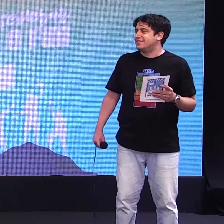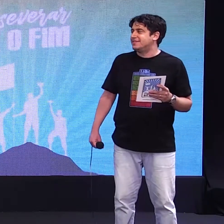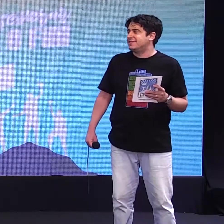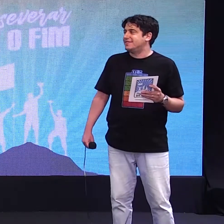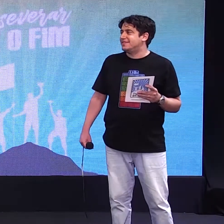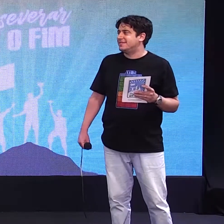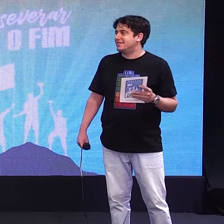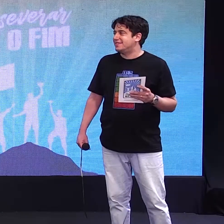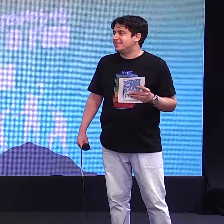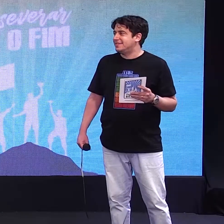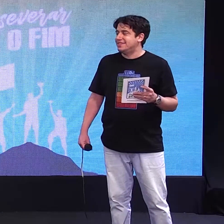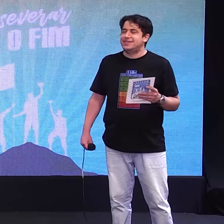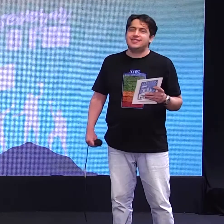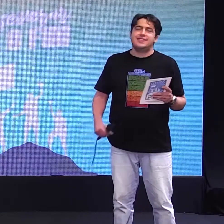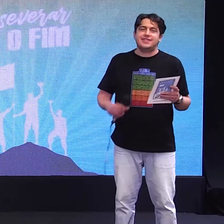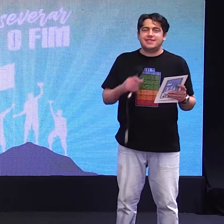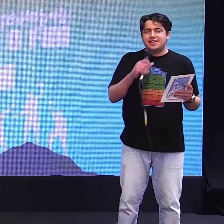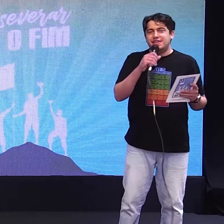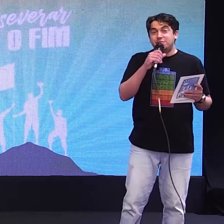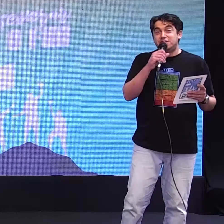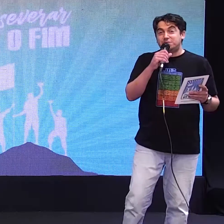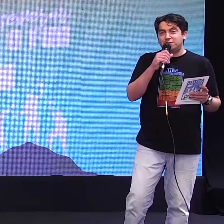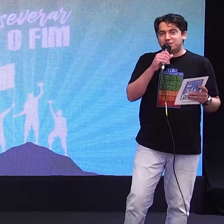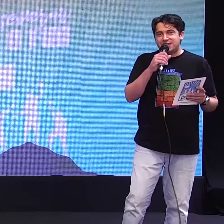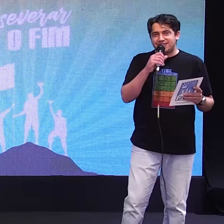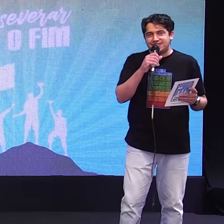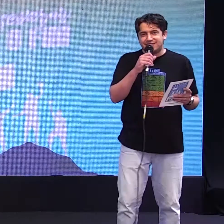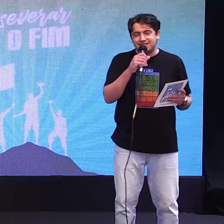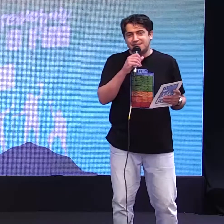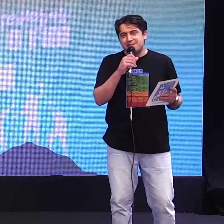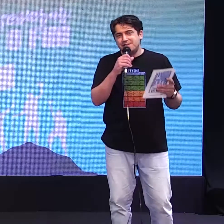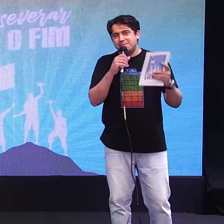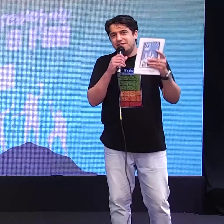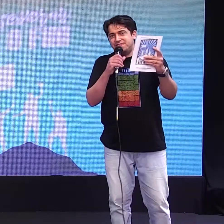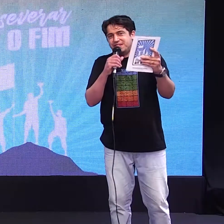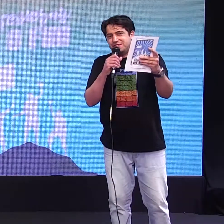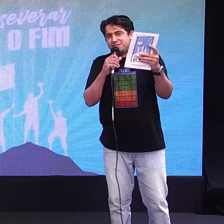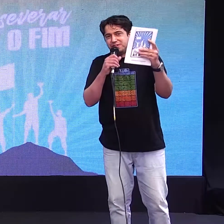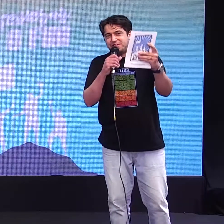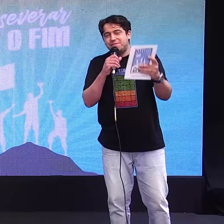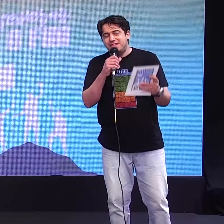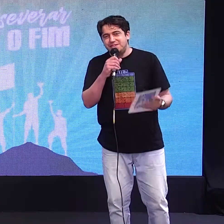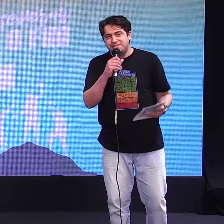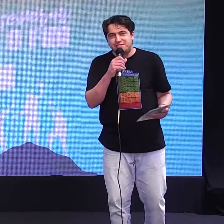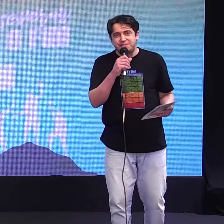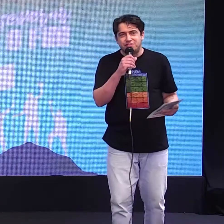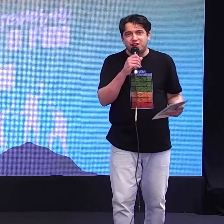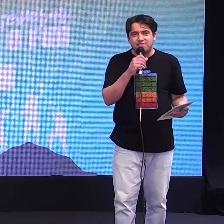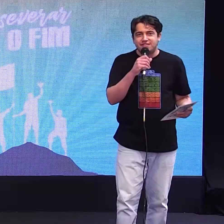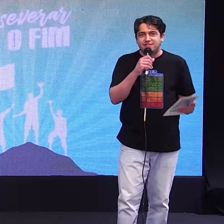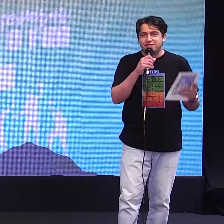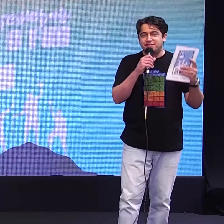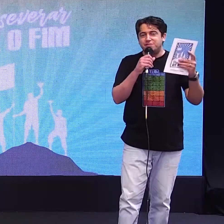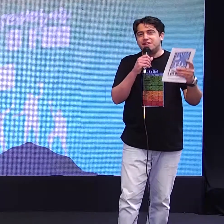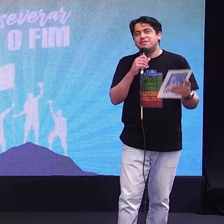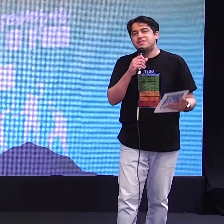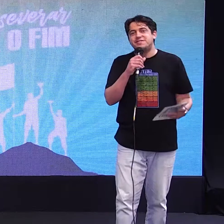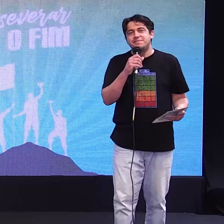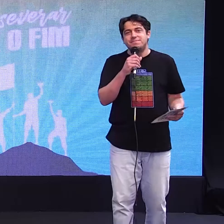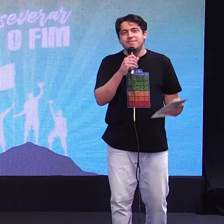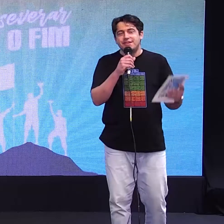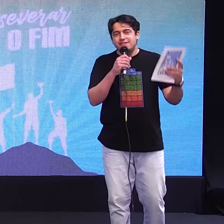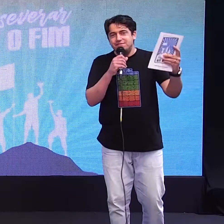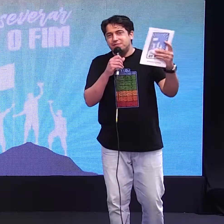chamo Yolanda. Eu me chamo Lucas. Bem-vindo, todos os amigos, todos os jovens, todos os